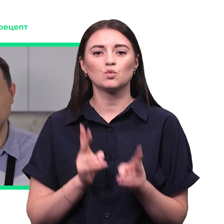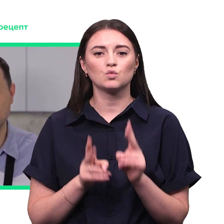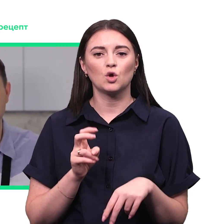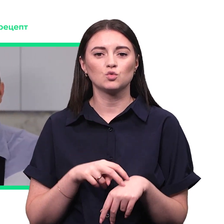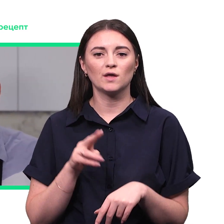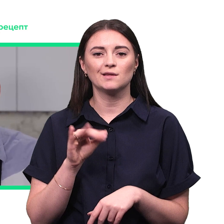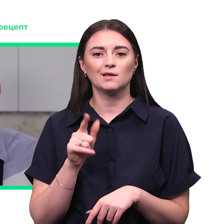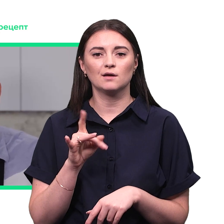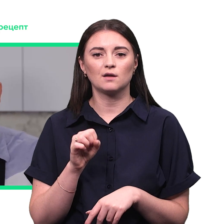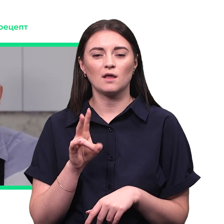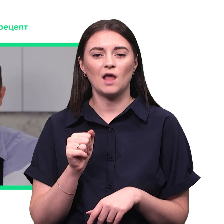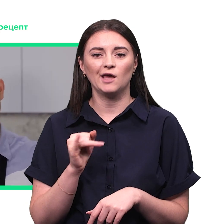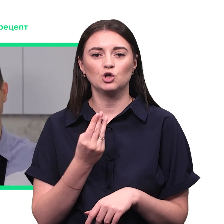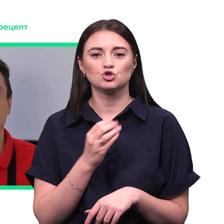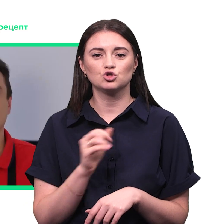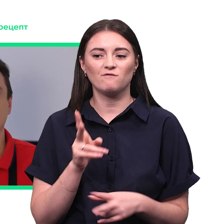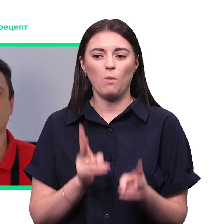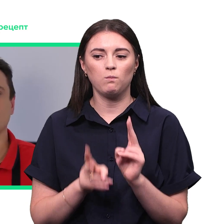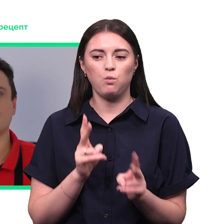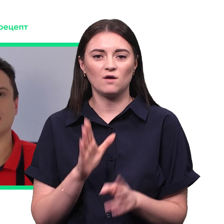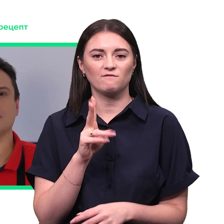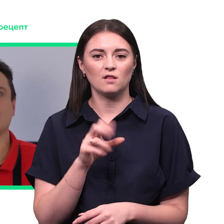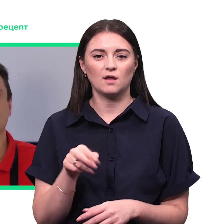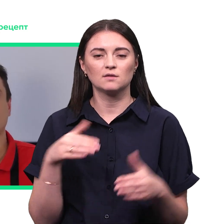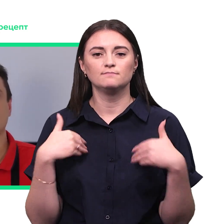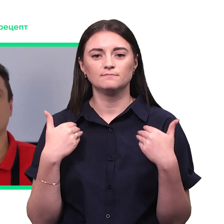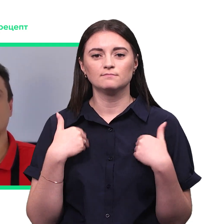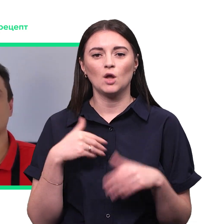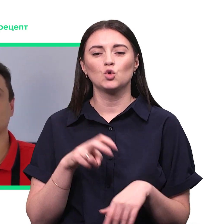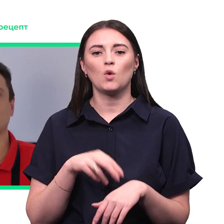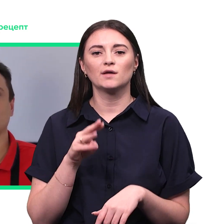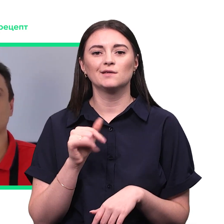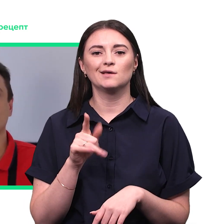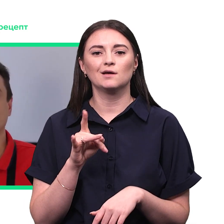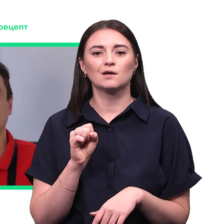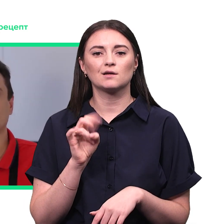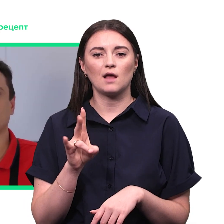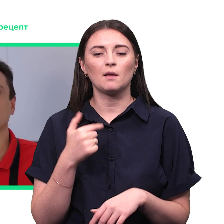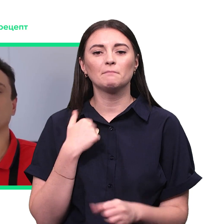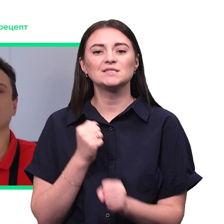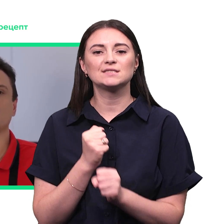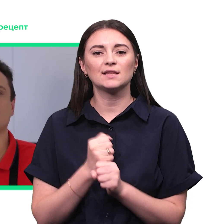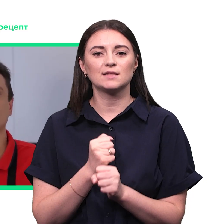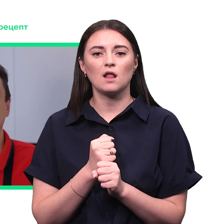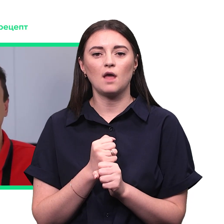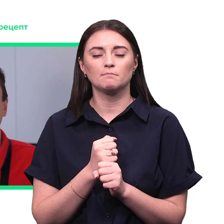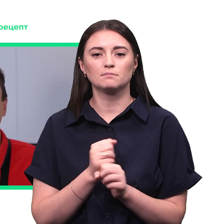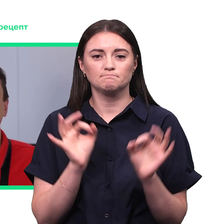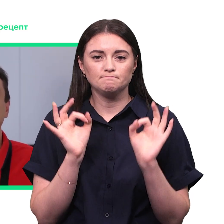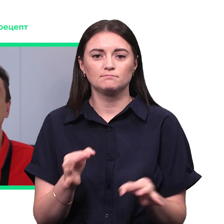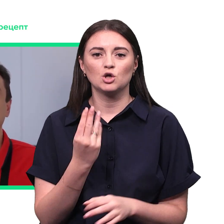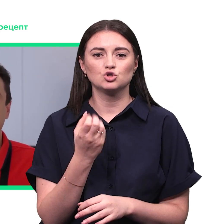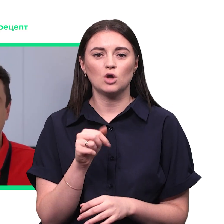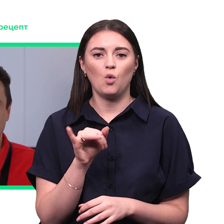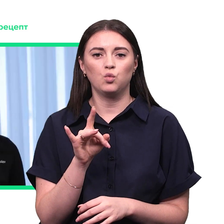доктора Тиграна и шеф-повара Влада. Здравствуйте, я доктор Тигран, и сегодня мы сделаем оптимальную шаурму, еще